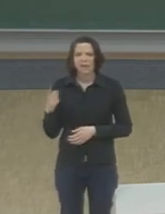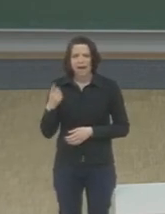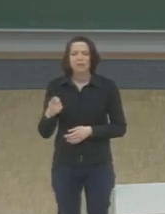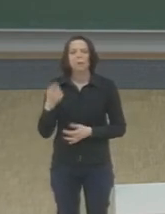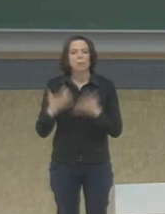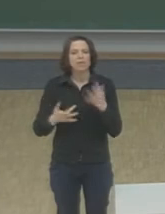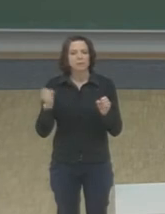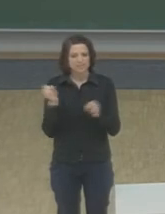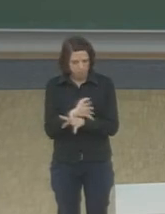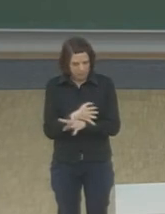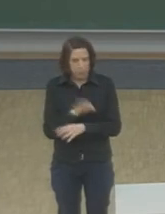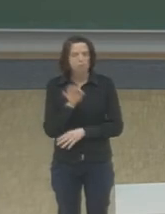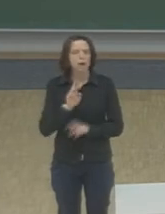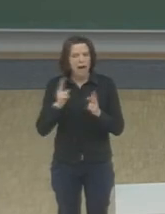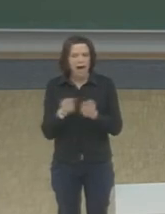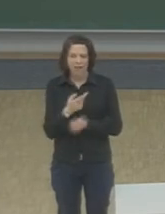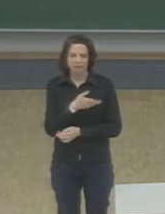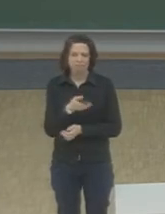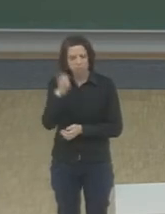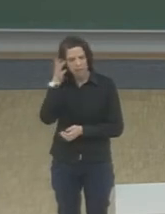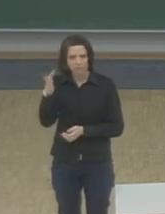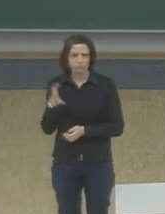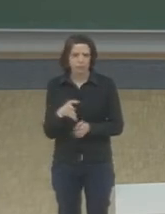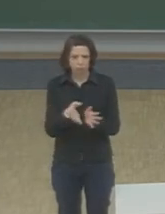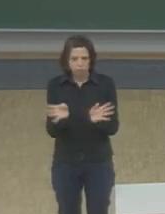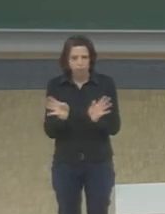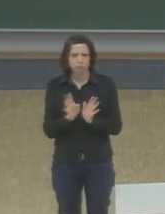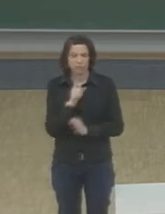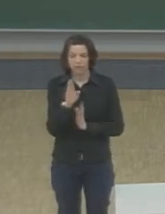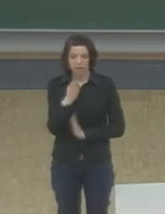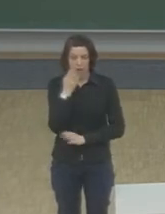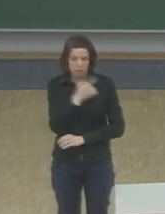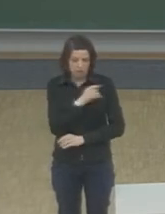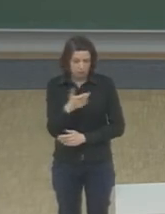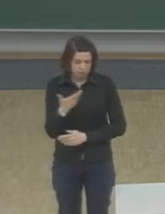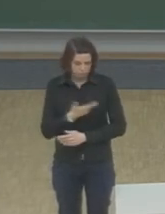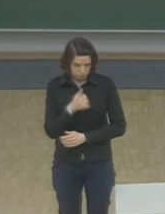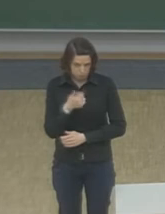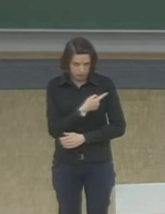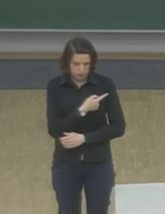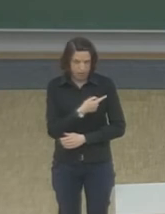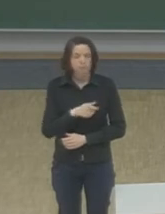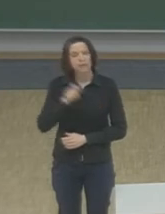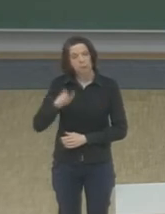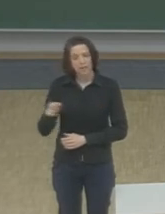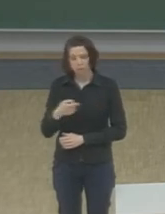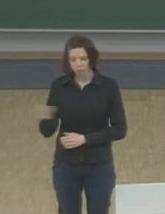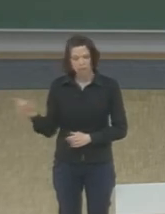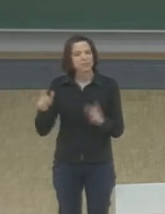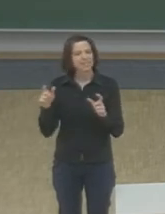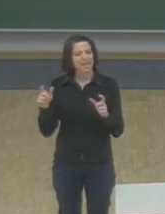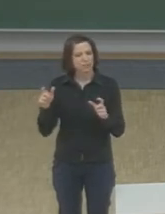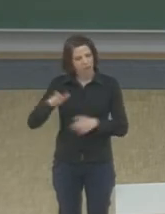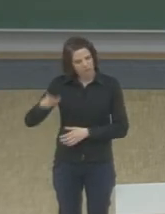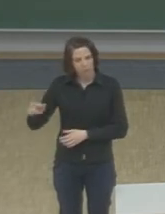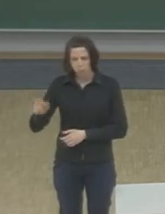Medium allseitiger Bildung zu zeichnen. Auffällig ist an dieser Stelle vielleicht, dass dem Menschen als gesellschaftlichem Wesen oder